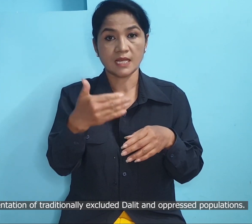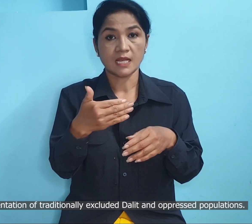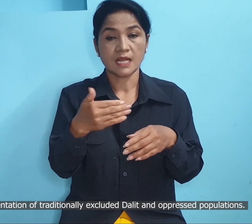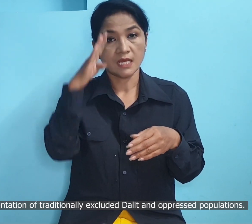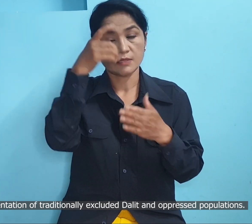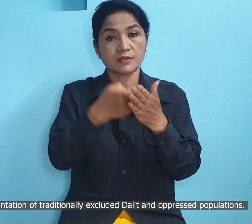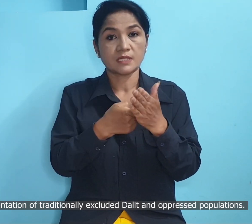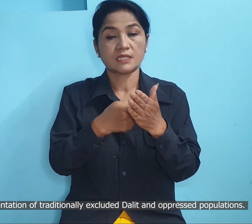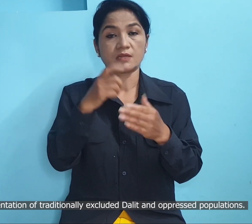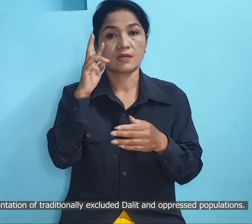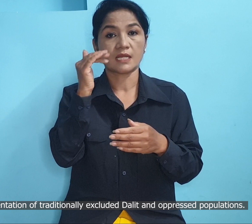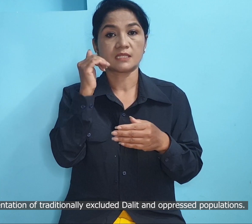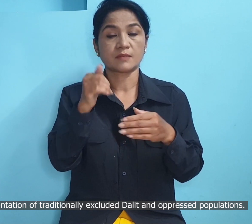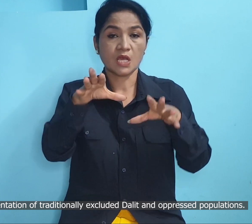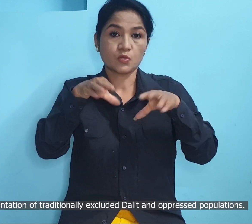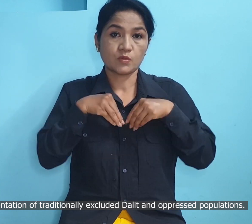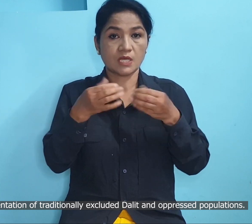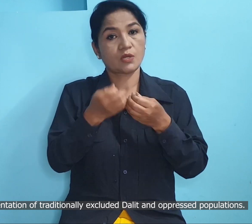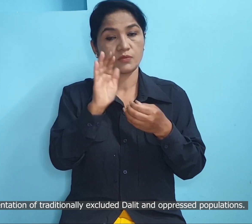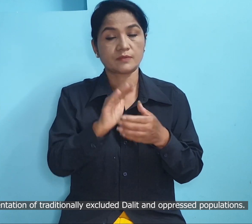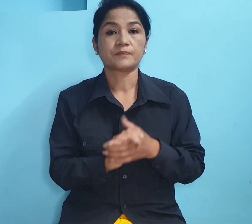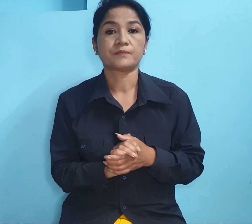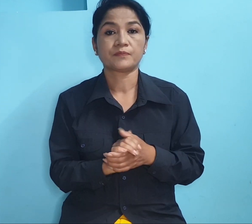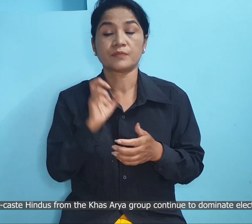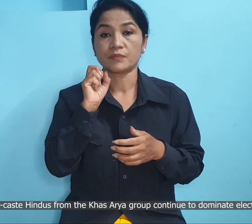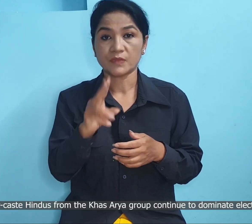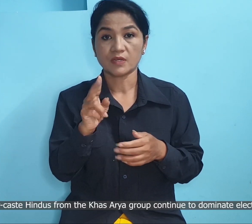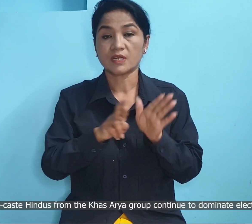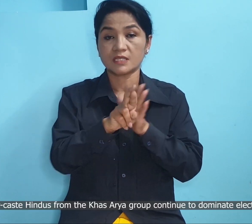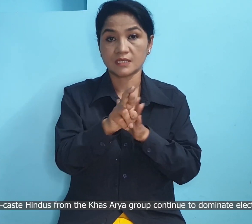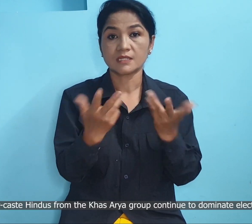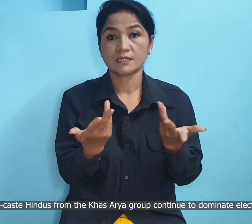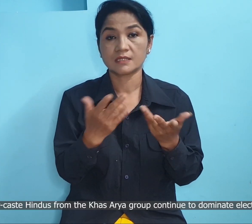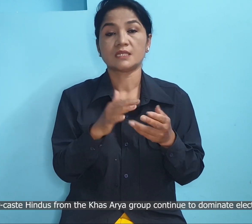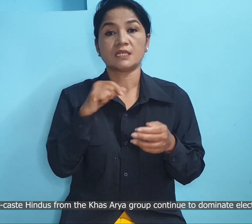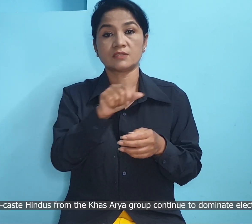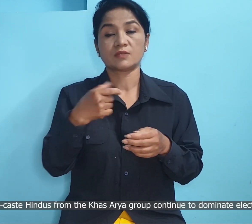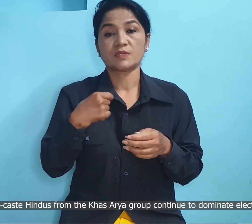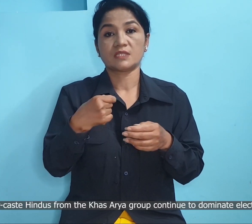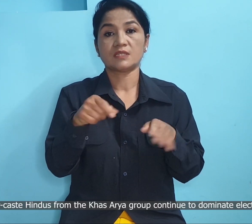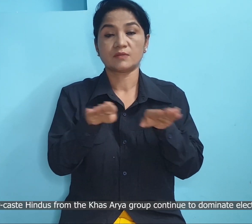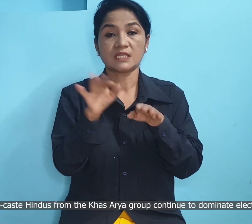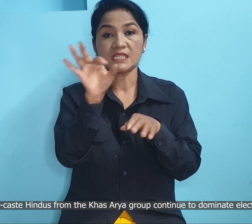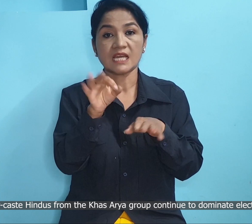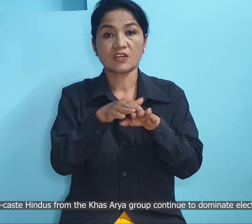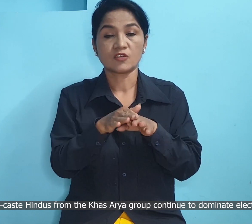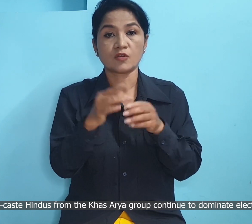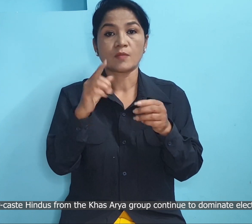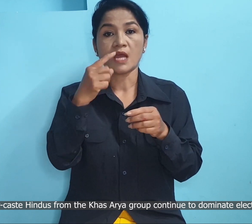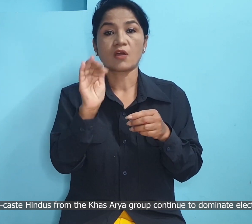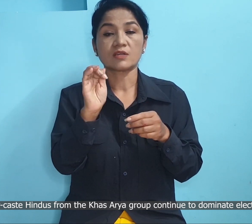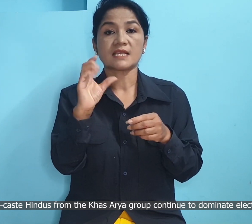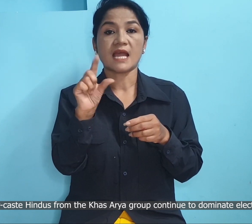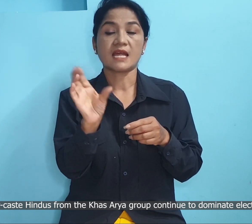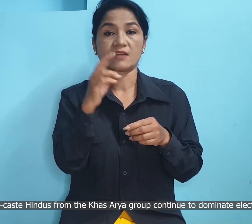प्रतिनिधित्वलाई संवैधानिक र राजनैतिक रूपमा स्वीकार गरिएको छ। तर परिणाममा भने जनप्रतिनिधिमूलक निकायमा खस